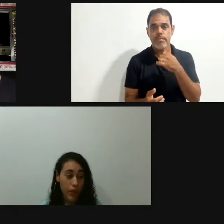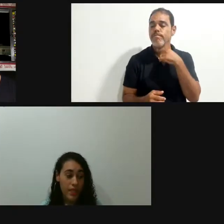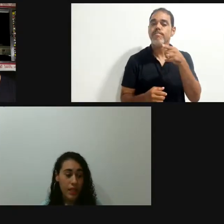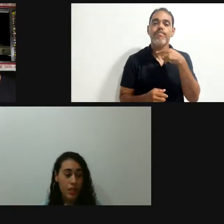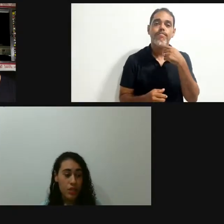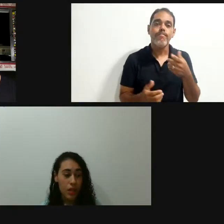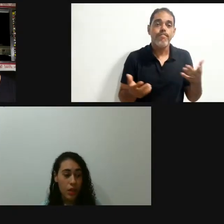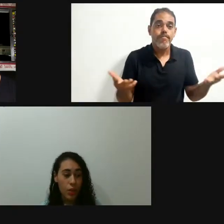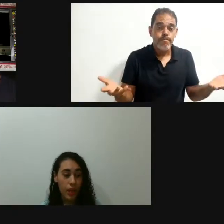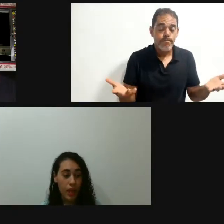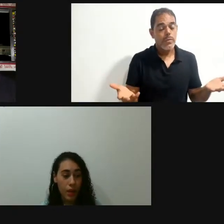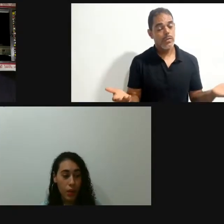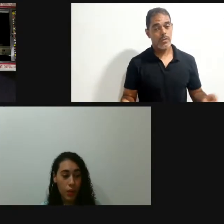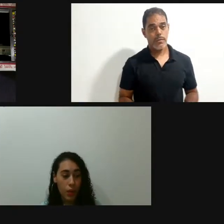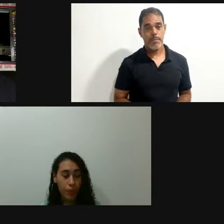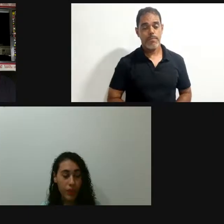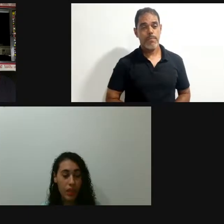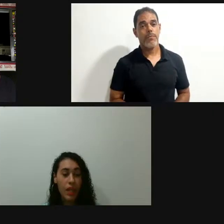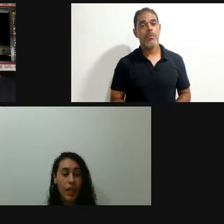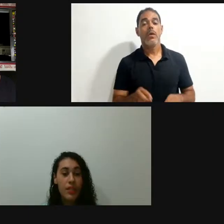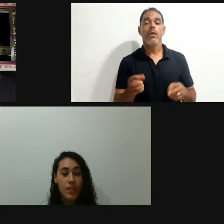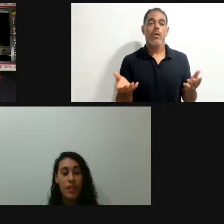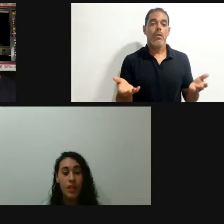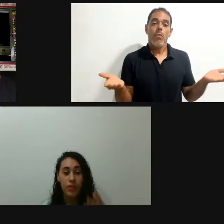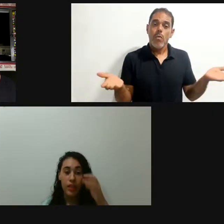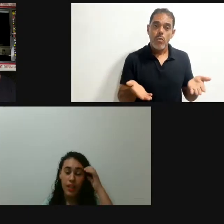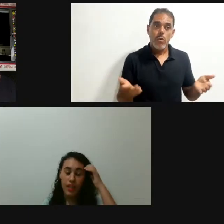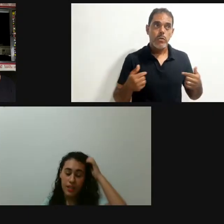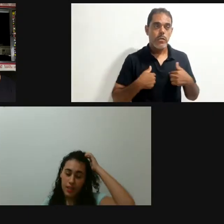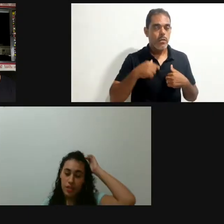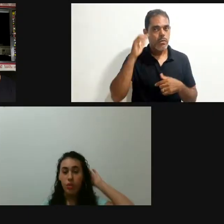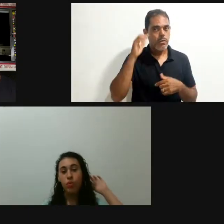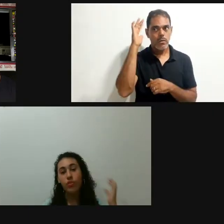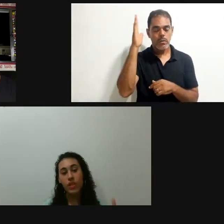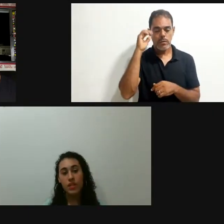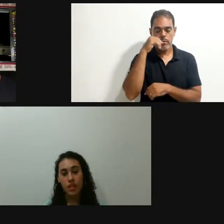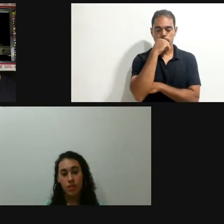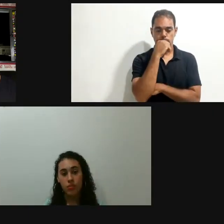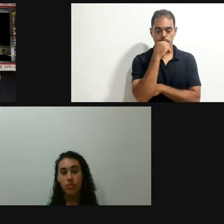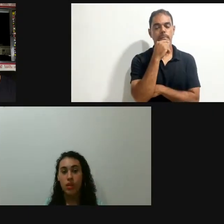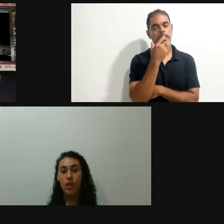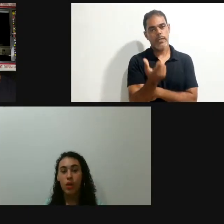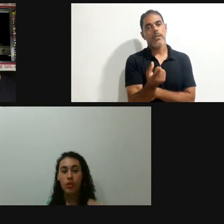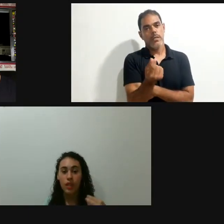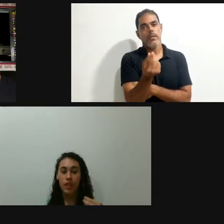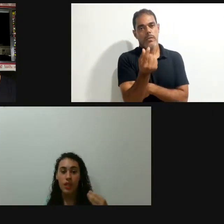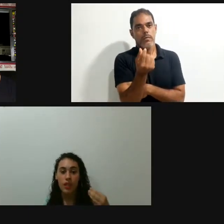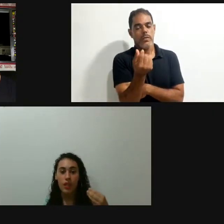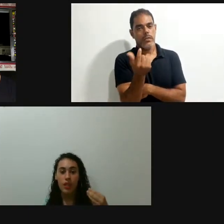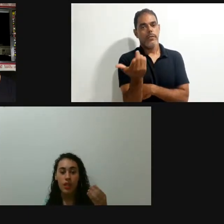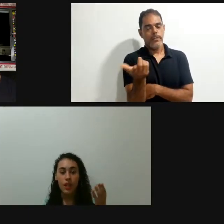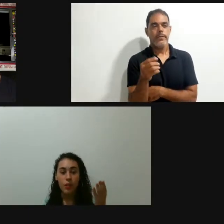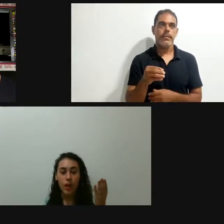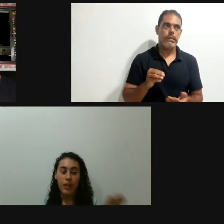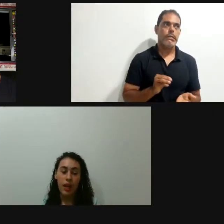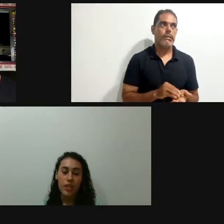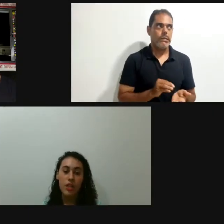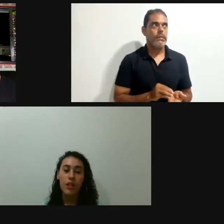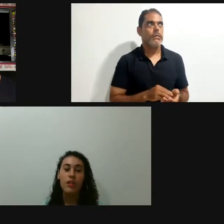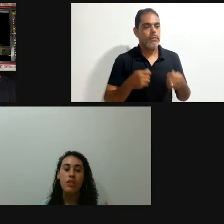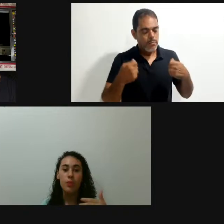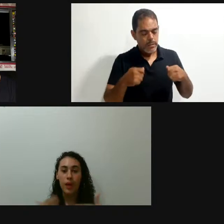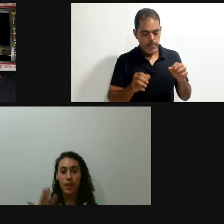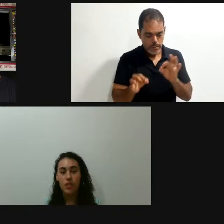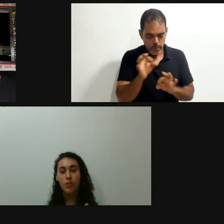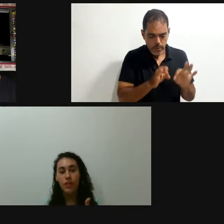isso, por essa questão, sim, tem essa questão do financeiro, que eu vou ter que tem uma taxa